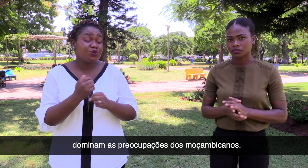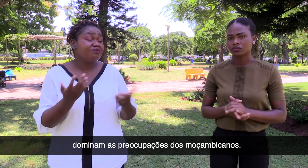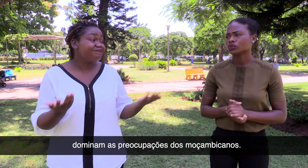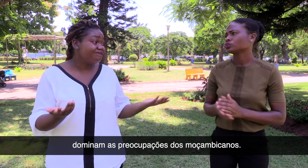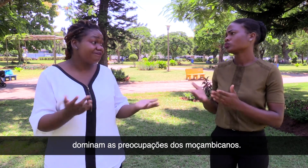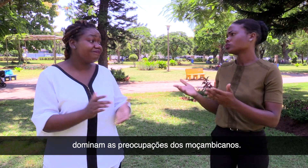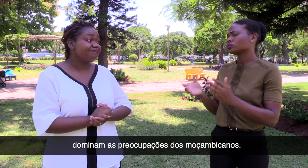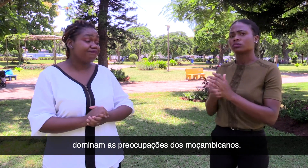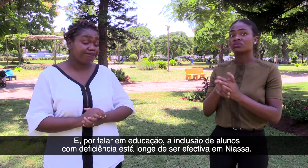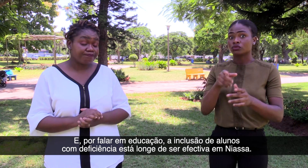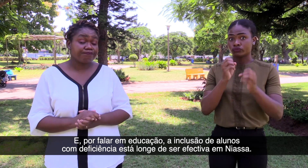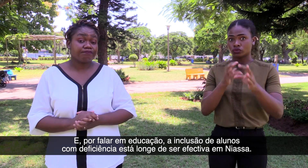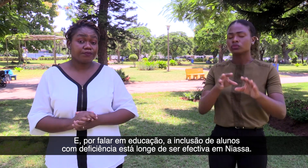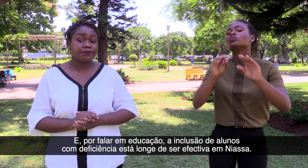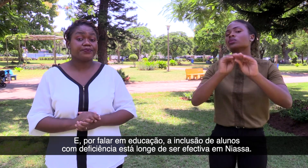dos moçambicanos.